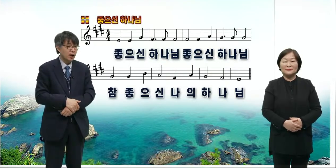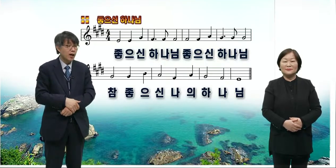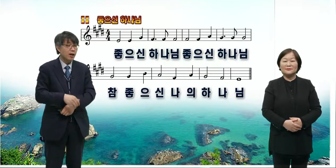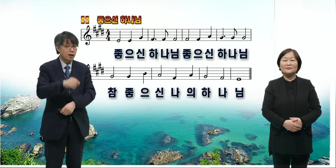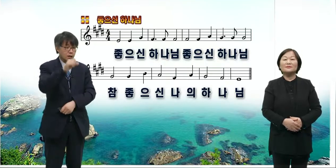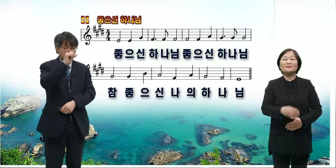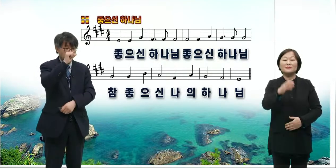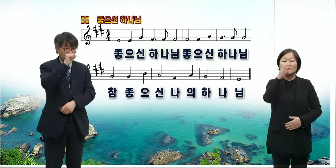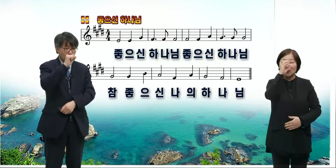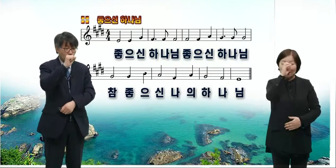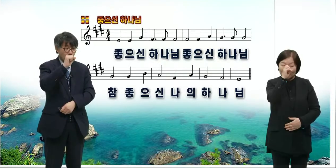불러보겠습니다.